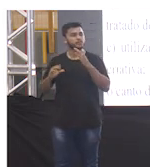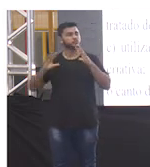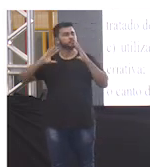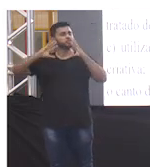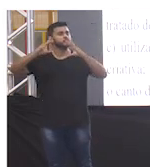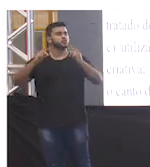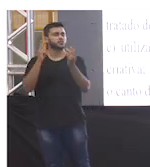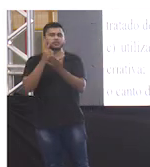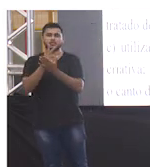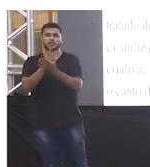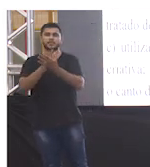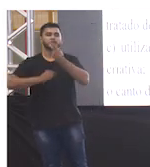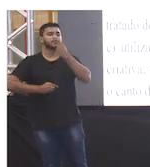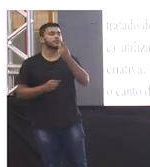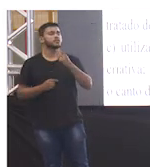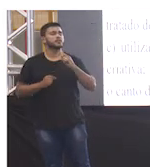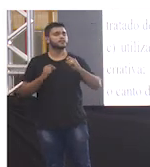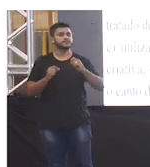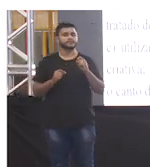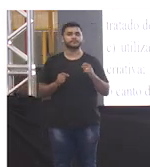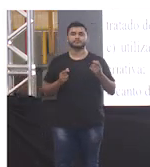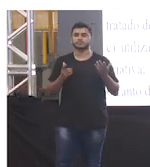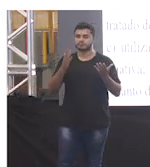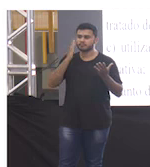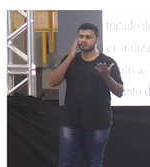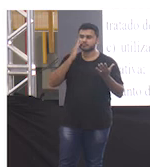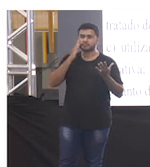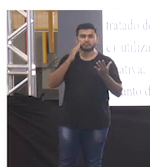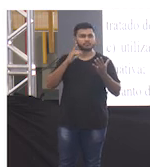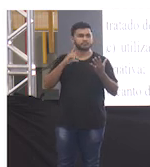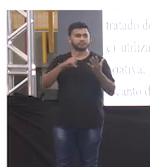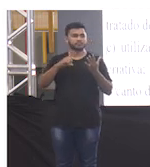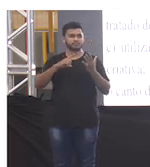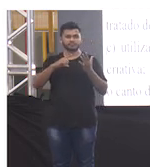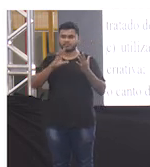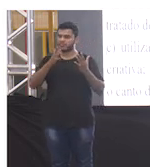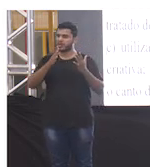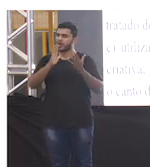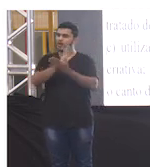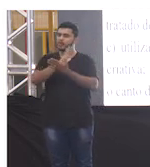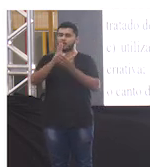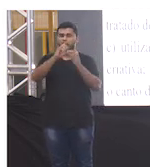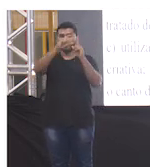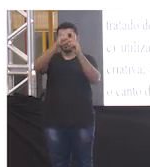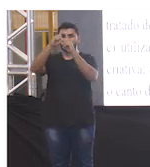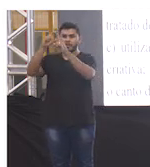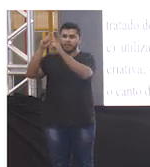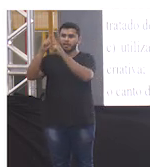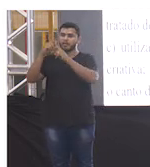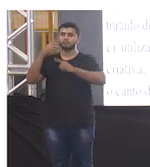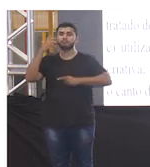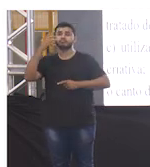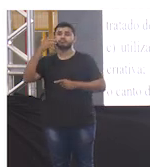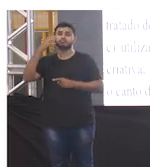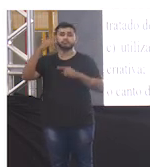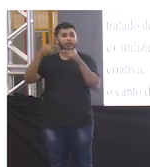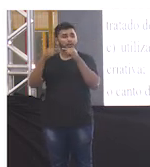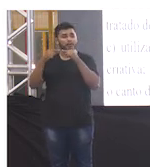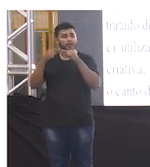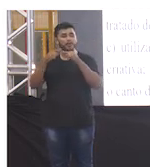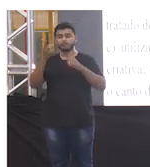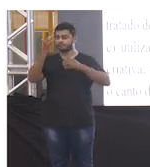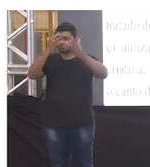redondilha. A redondilha é aquele verso de 7 ou 5 sílabas, que é muito musical e que é fácil de